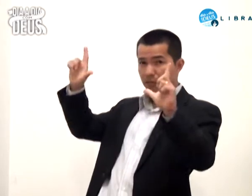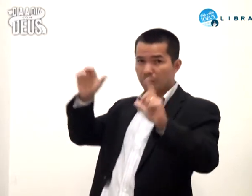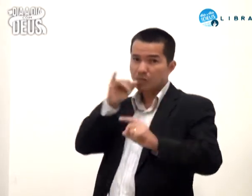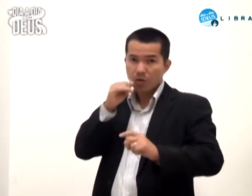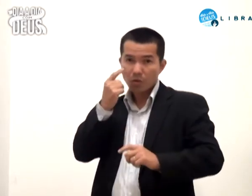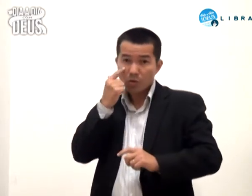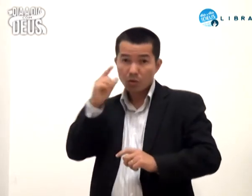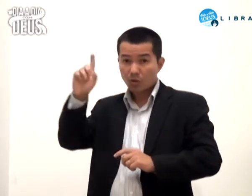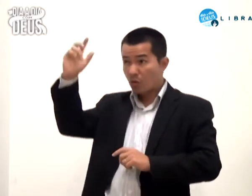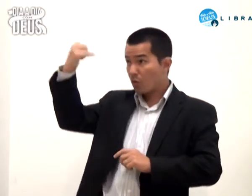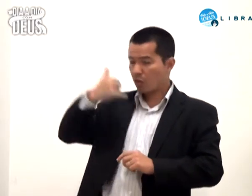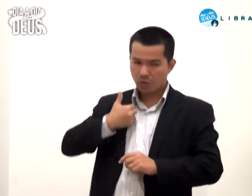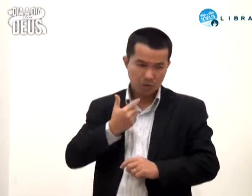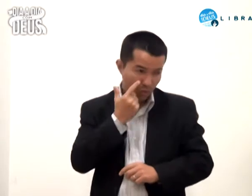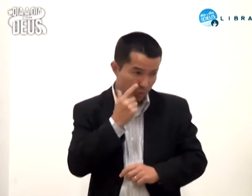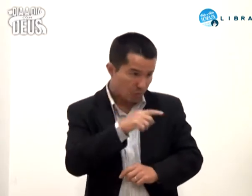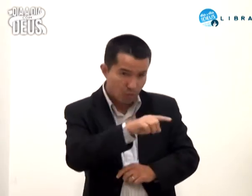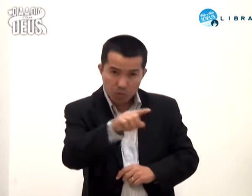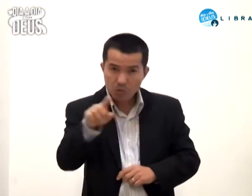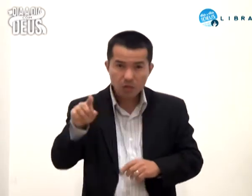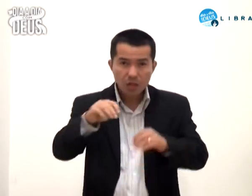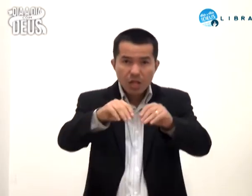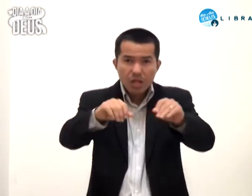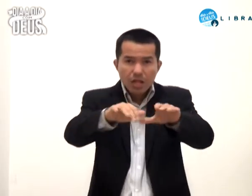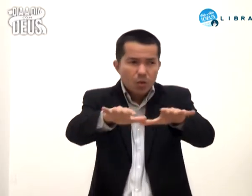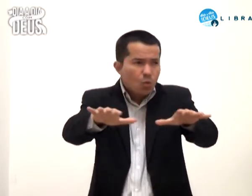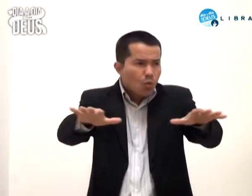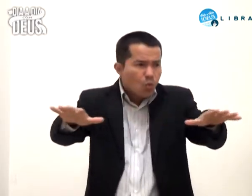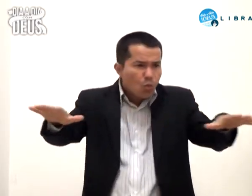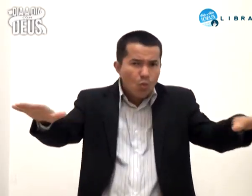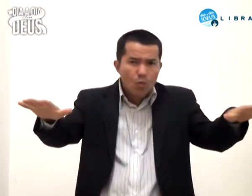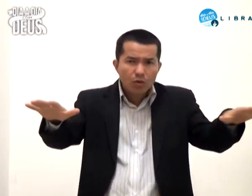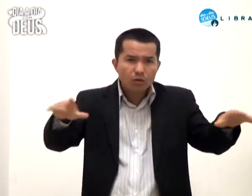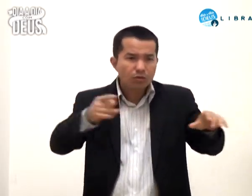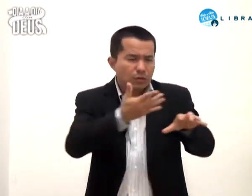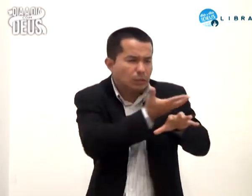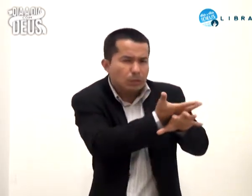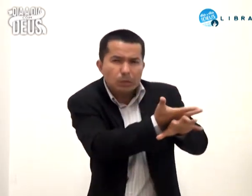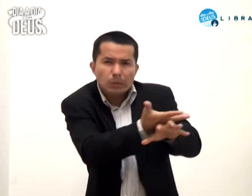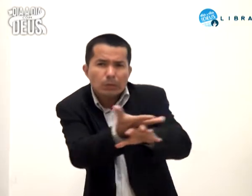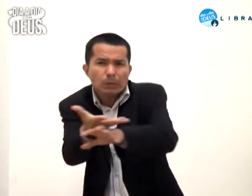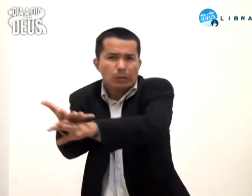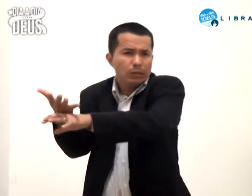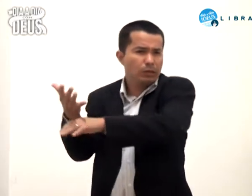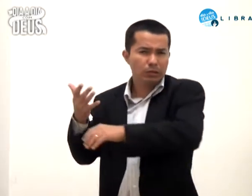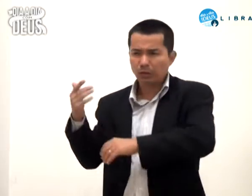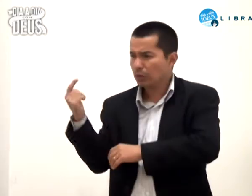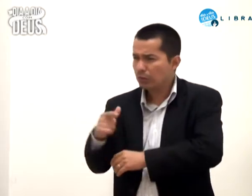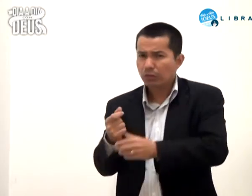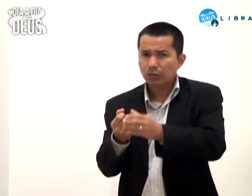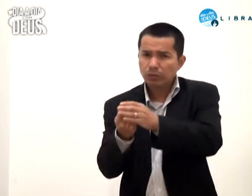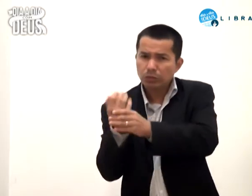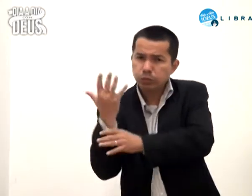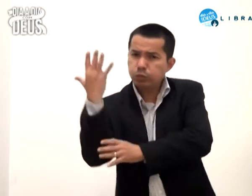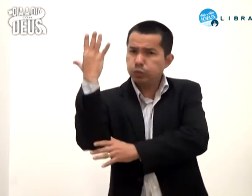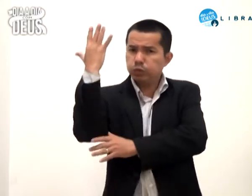nada, a única coisa que vocês têm é o maná que eu derramo do céu todo dia, vocês não plantam, não colhem, mas vão entrar na